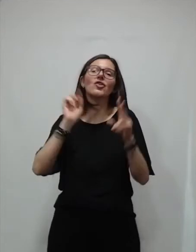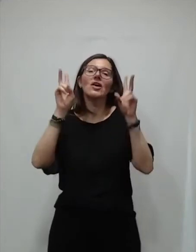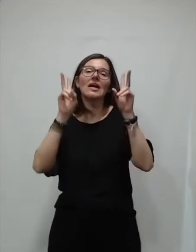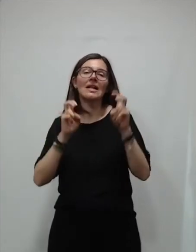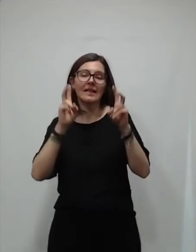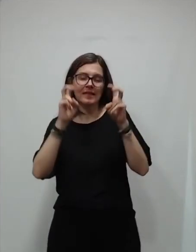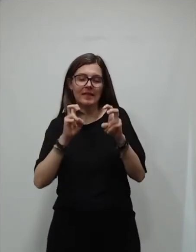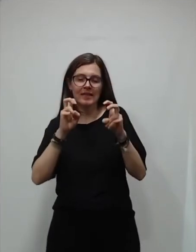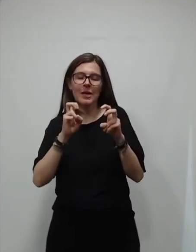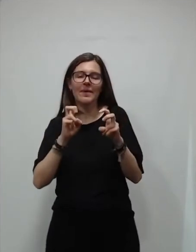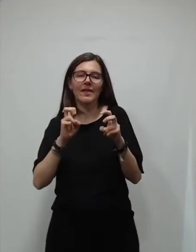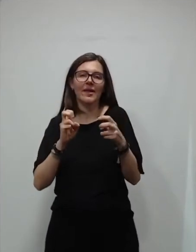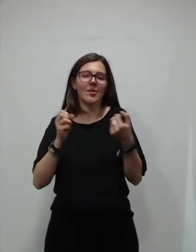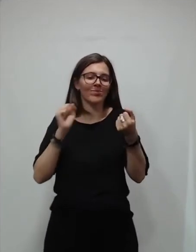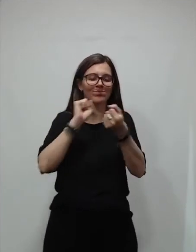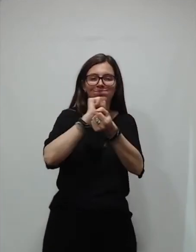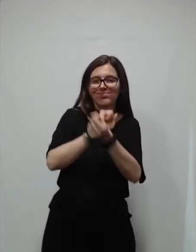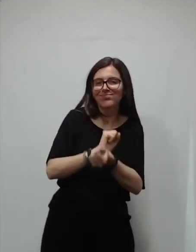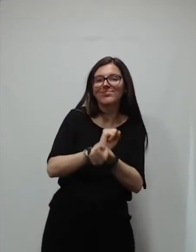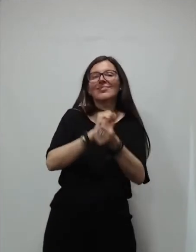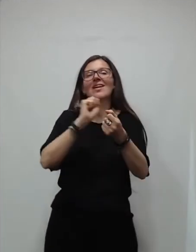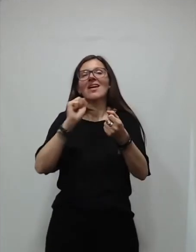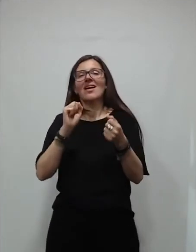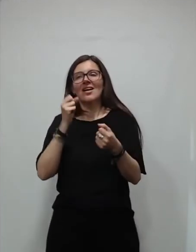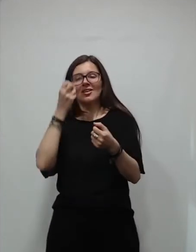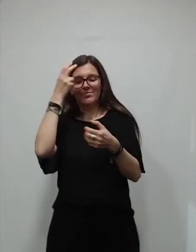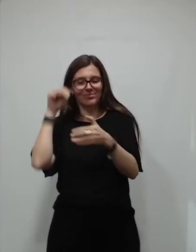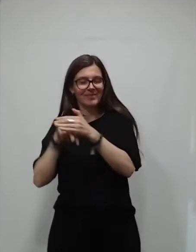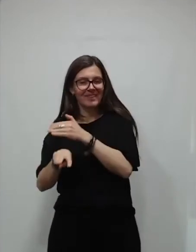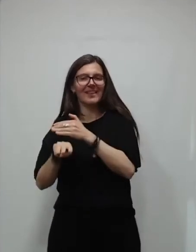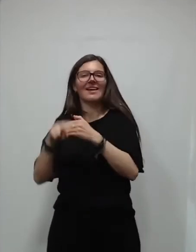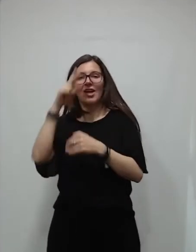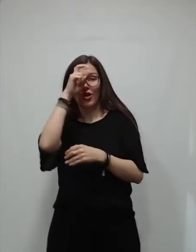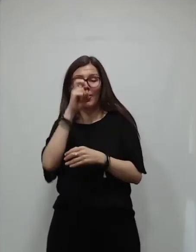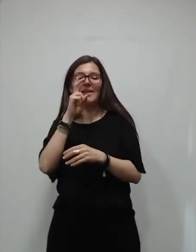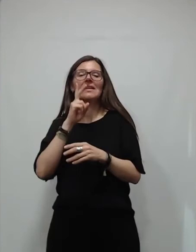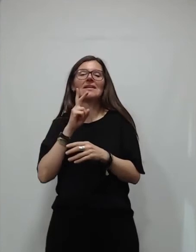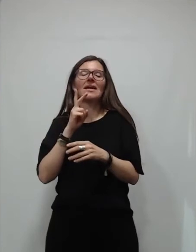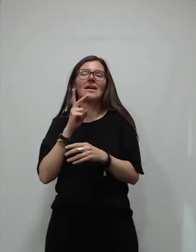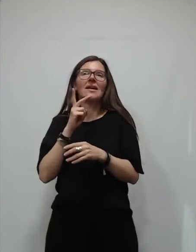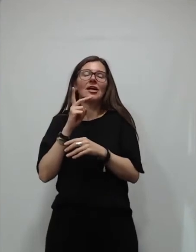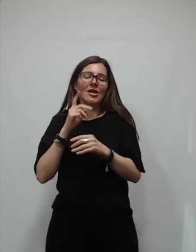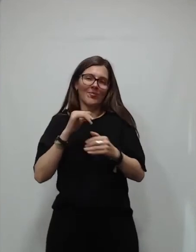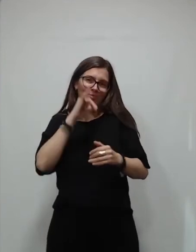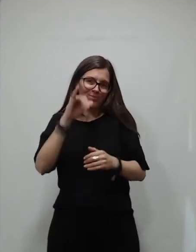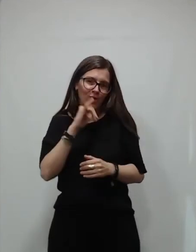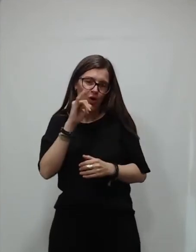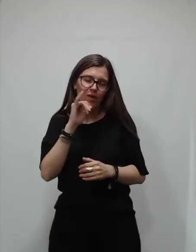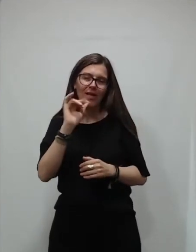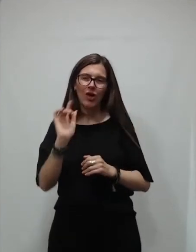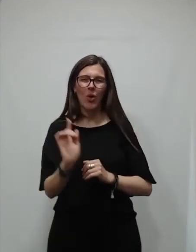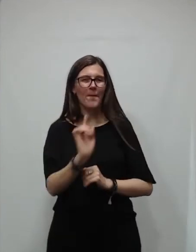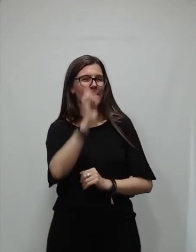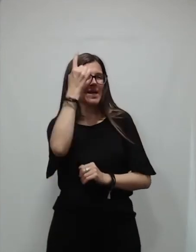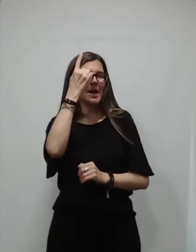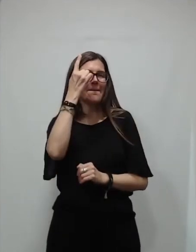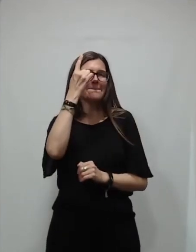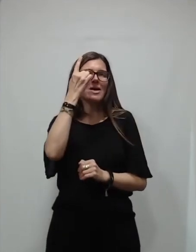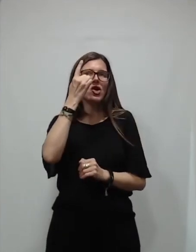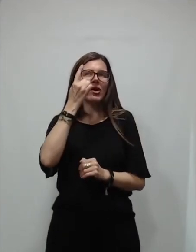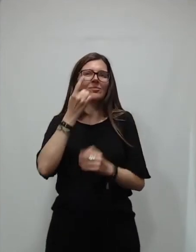de libertad, pena, en primer lugar contarles que tenemos unas medidas de seguridad que se llaman eliminativas, para